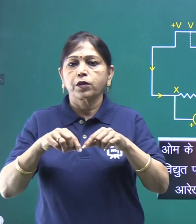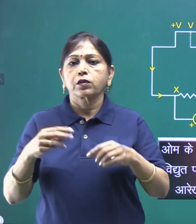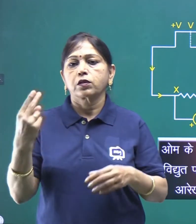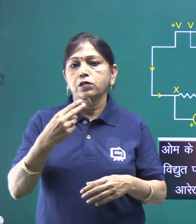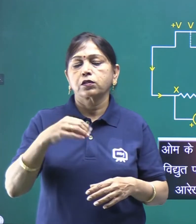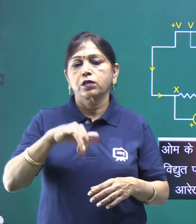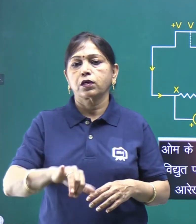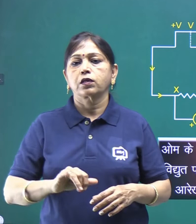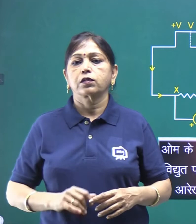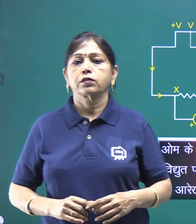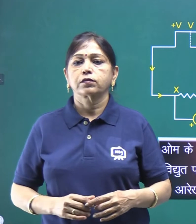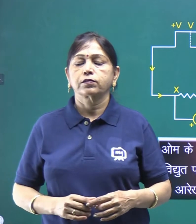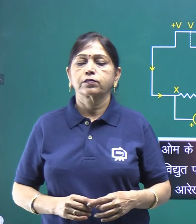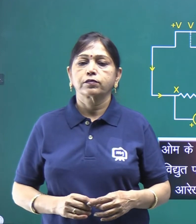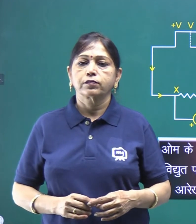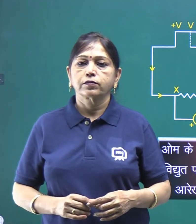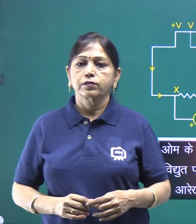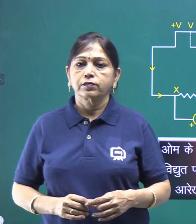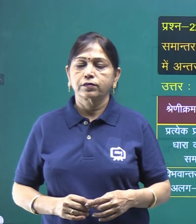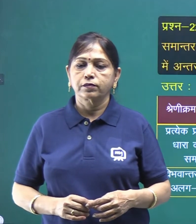आरेख चित्र है।